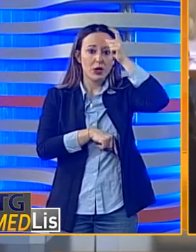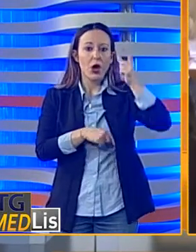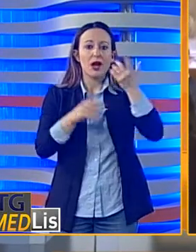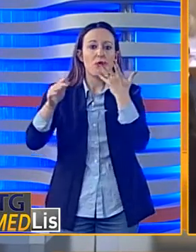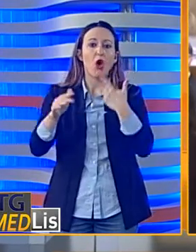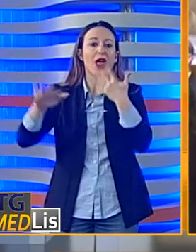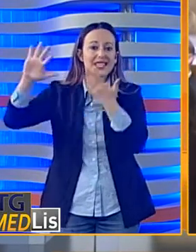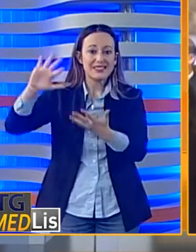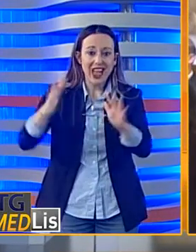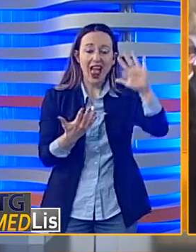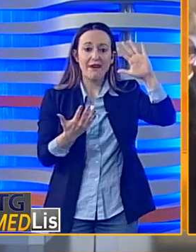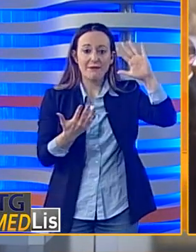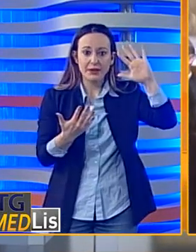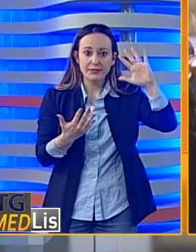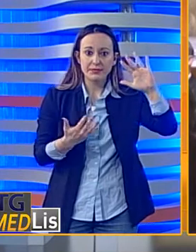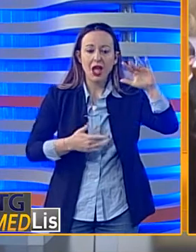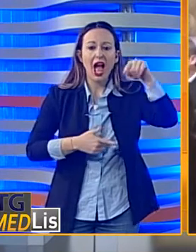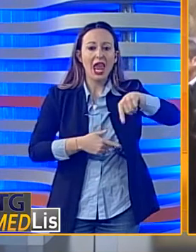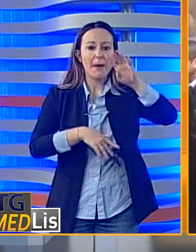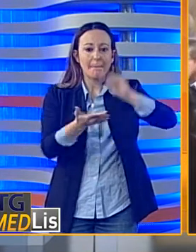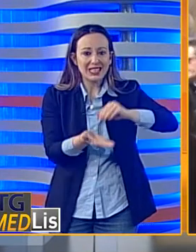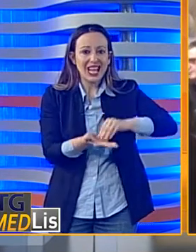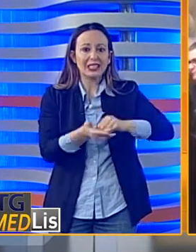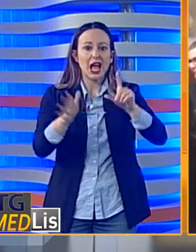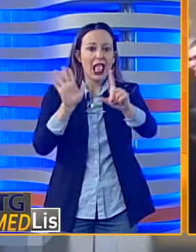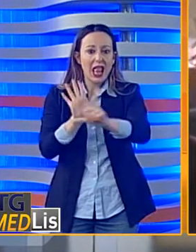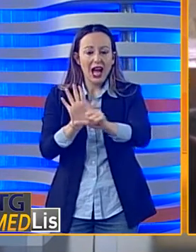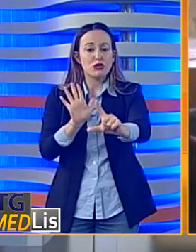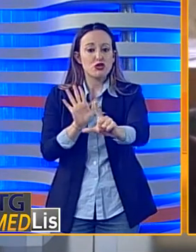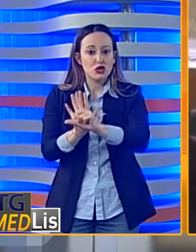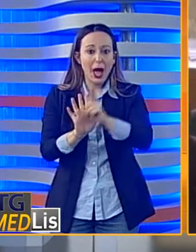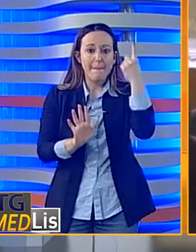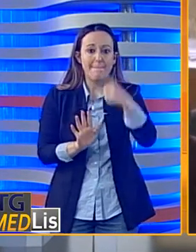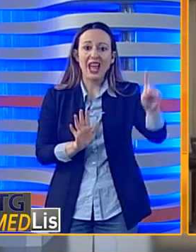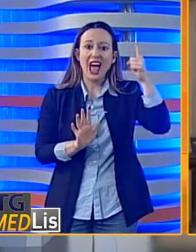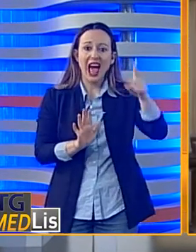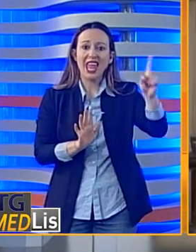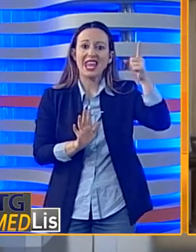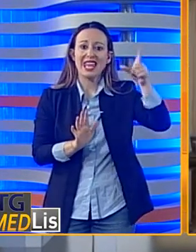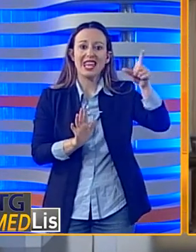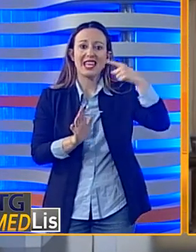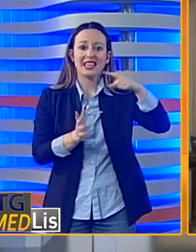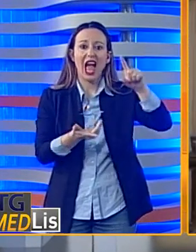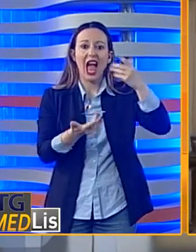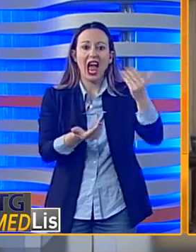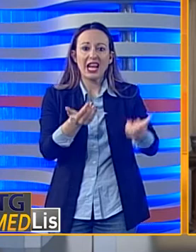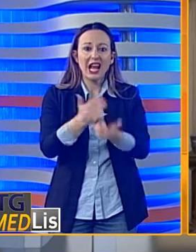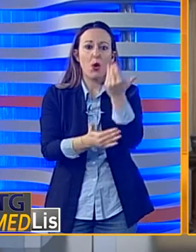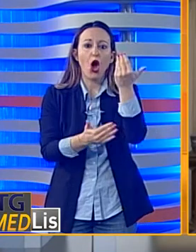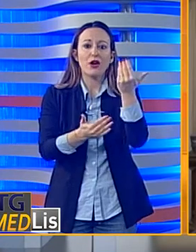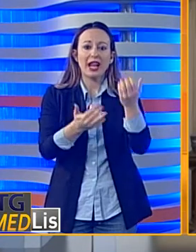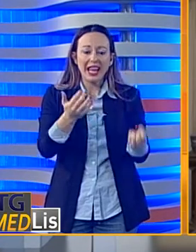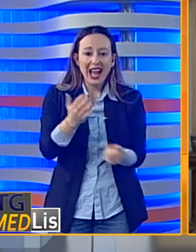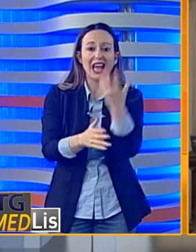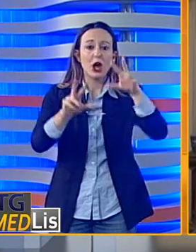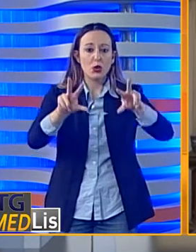presidente della Commissione Ambiente e Territorio, Mariella Maggio, ha convocato per giovedì